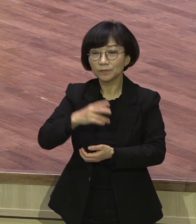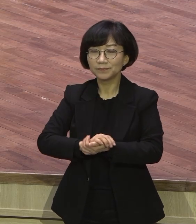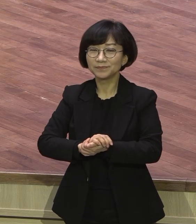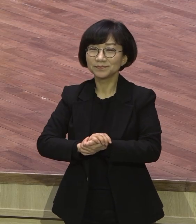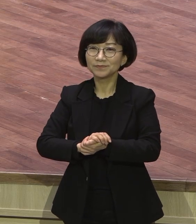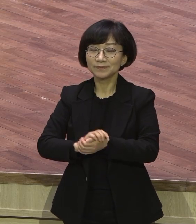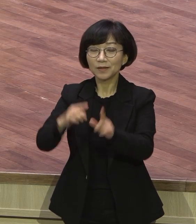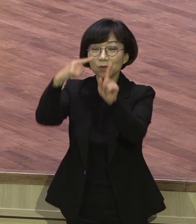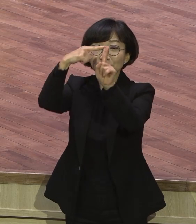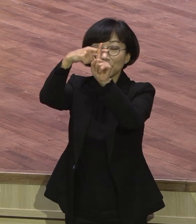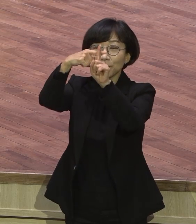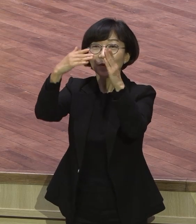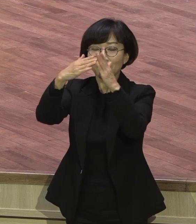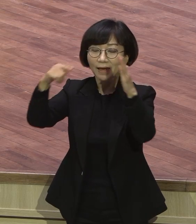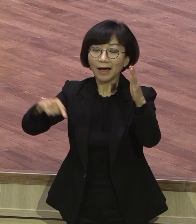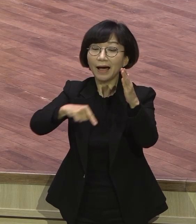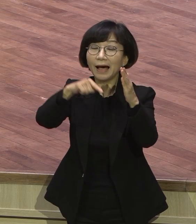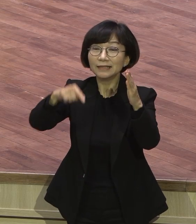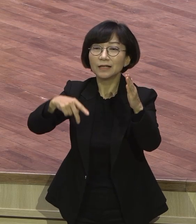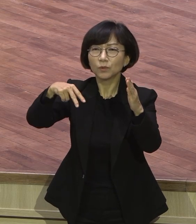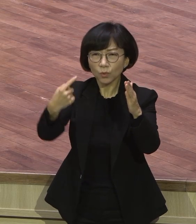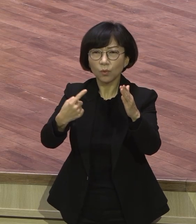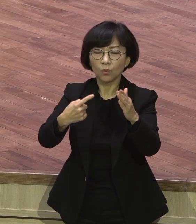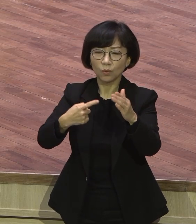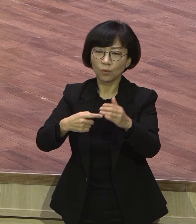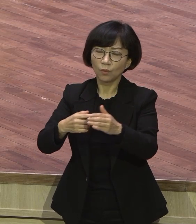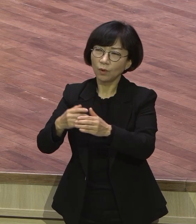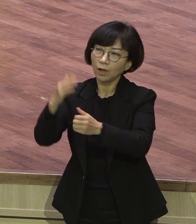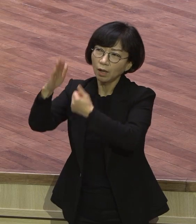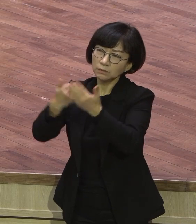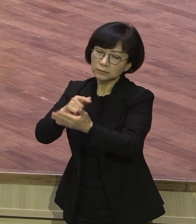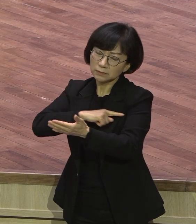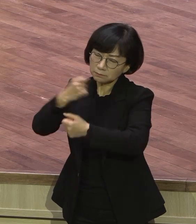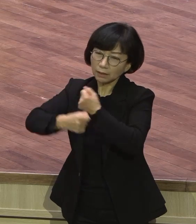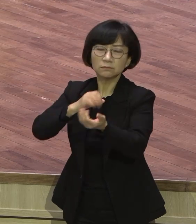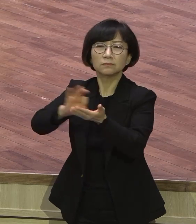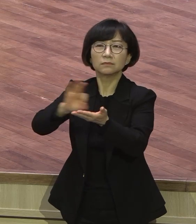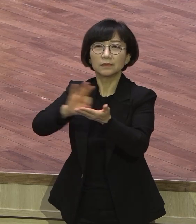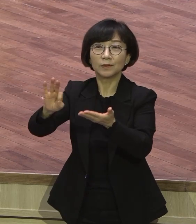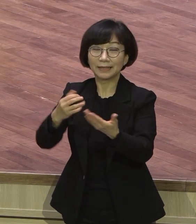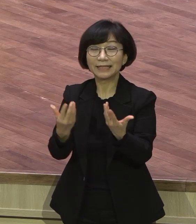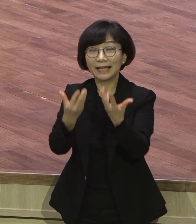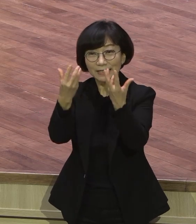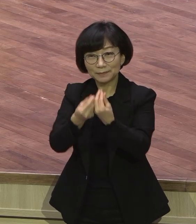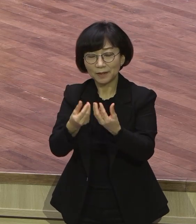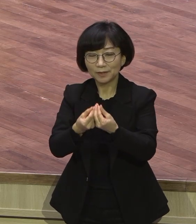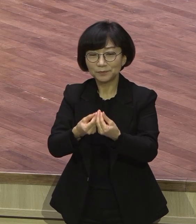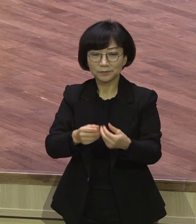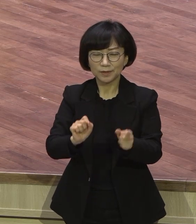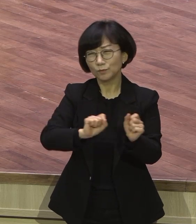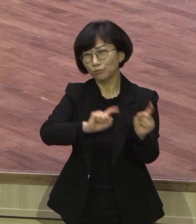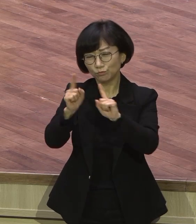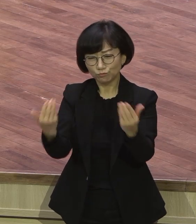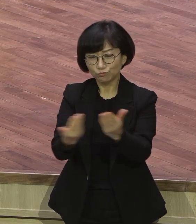무분별하게 사용하는 경우가 많아요. 교회 안에서도 부흥사들이 많은 여부 같은 경우에 보면